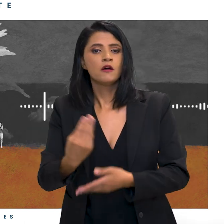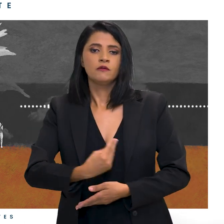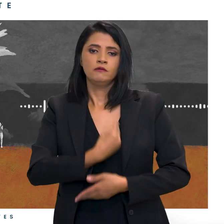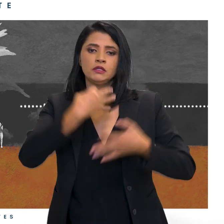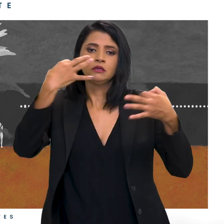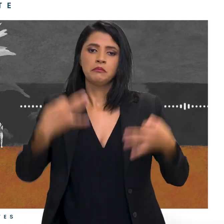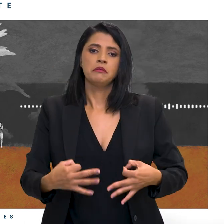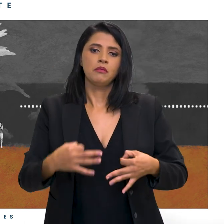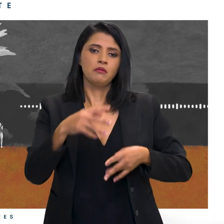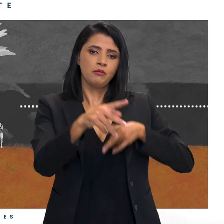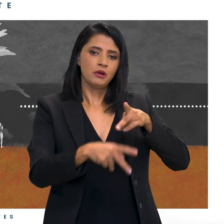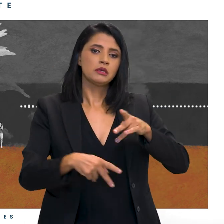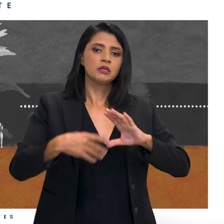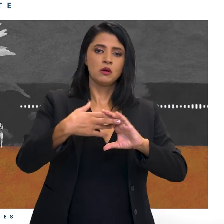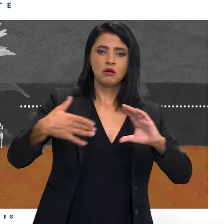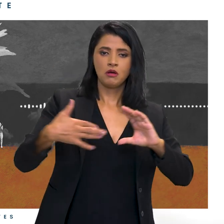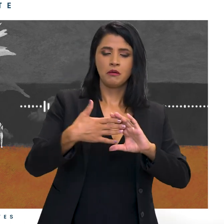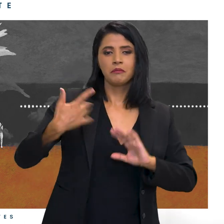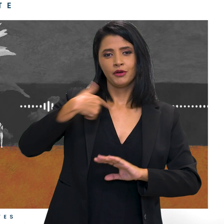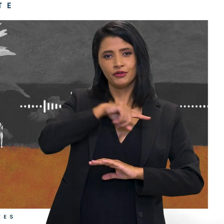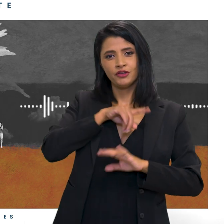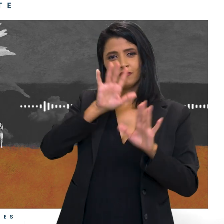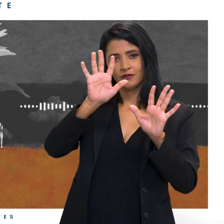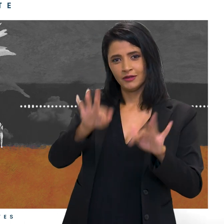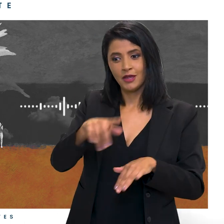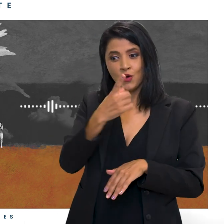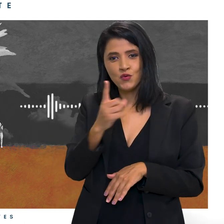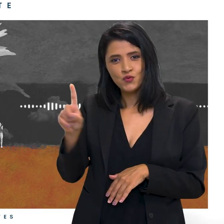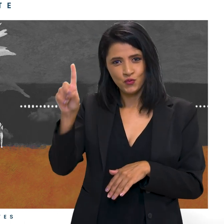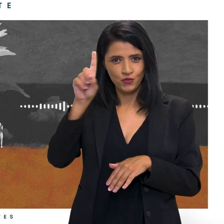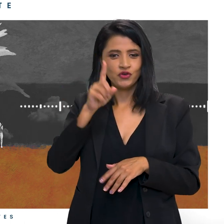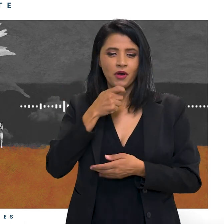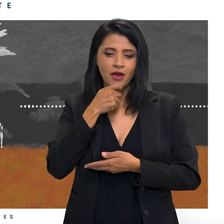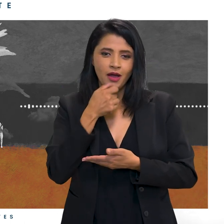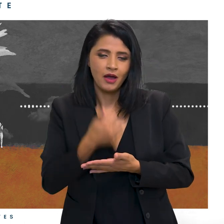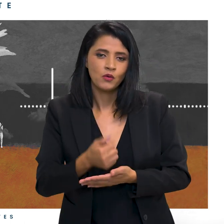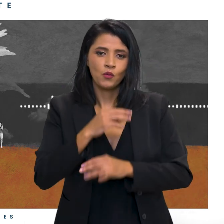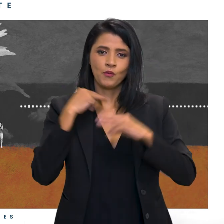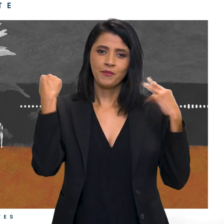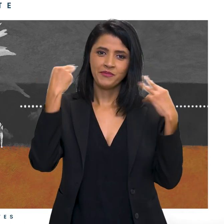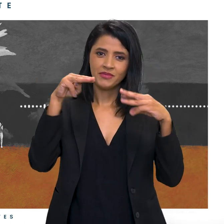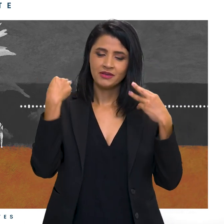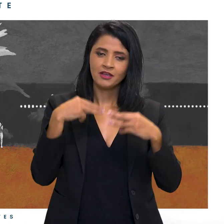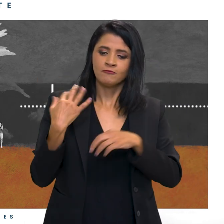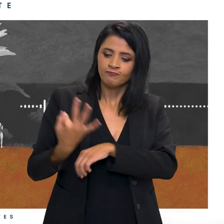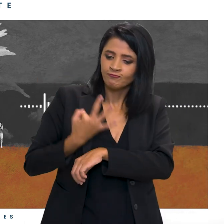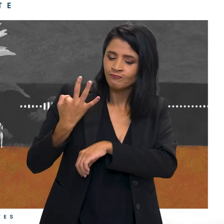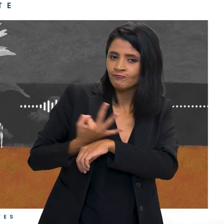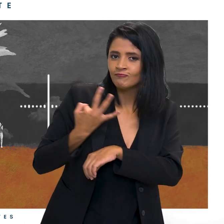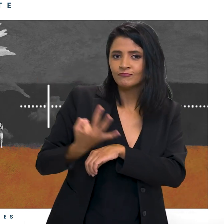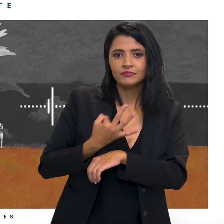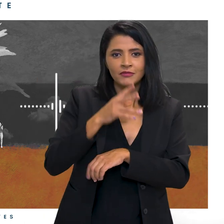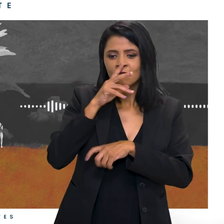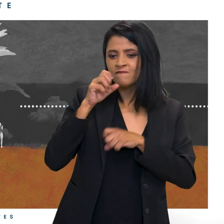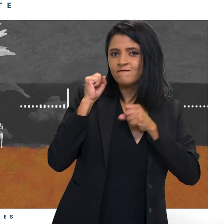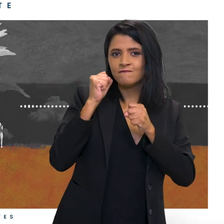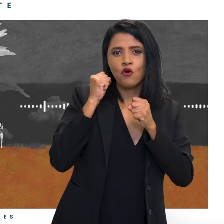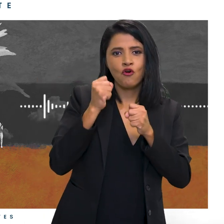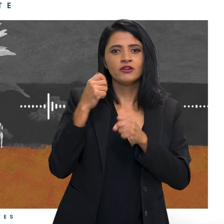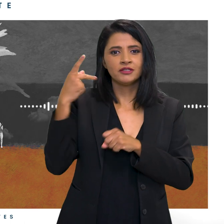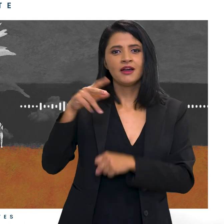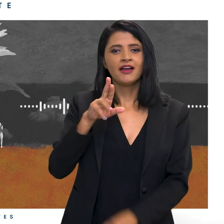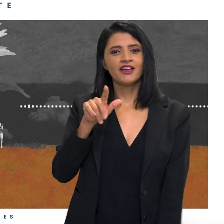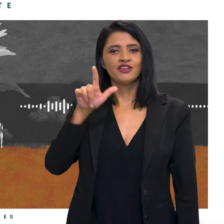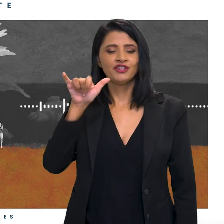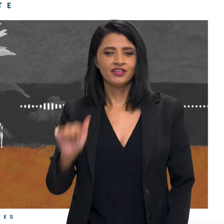vida digna para a população rara. Mas a gente quer terminar nossa última temporada com uma mensagem de resiliência e muita